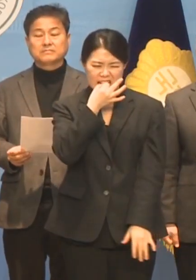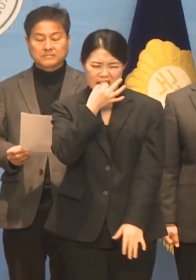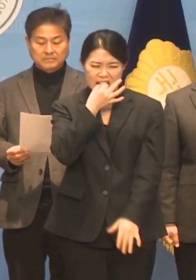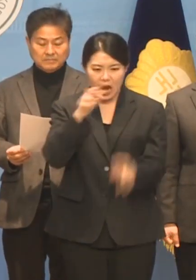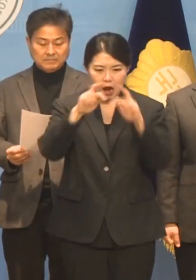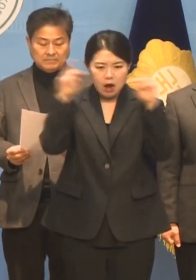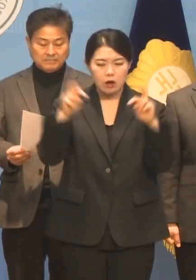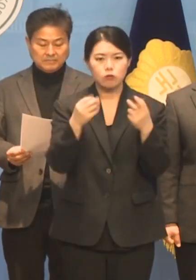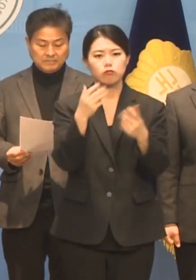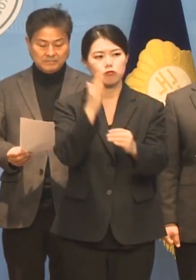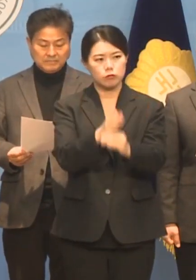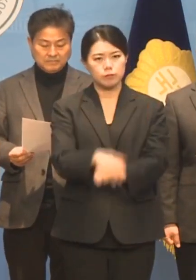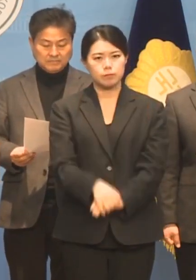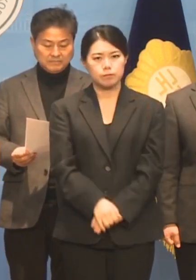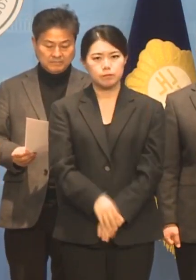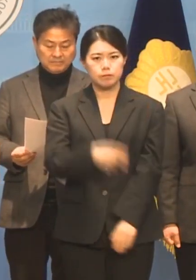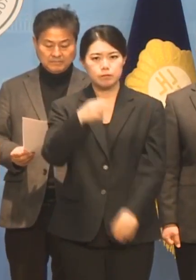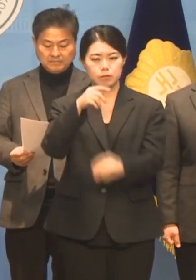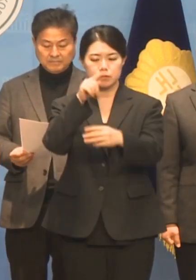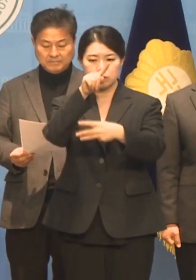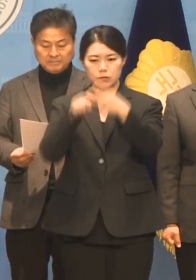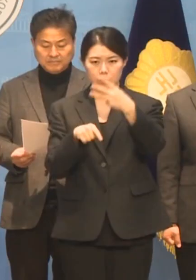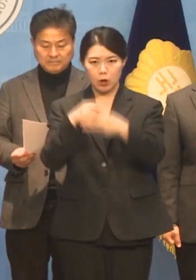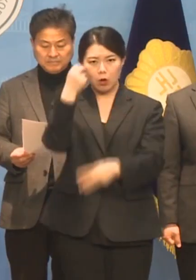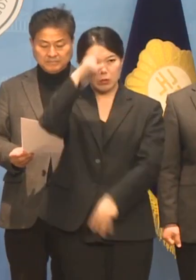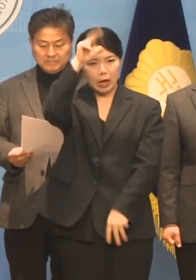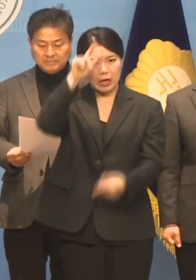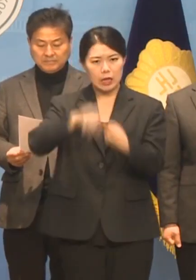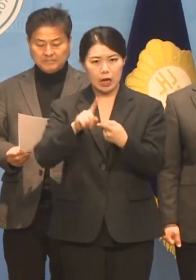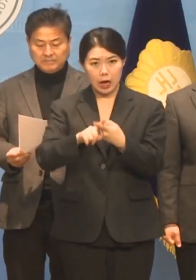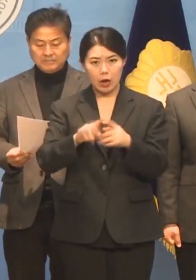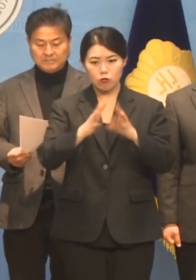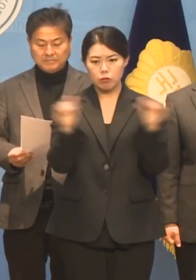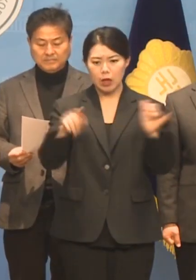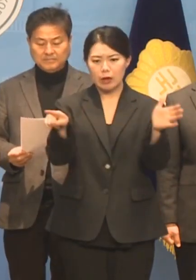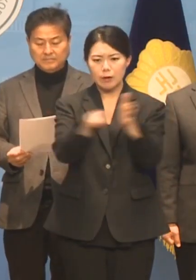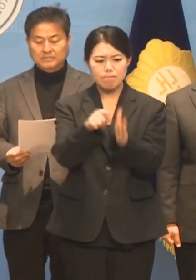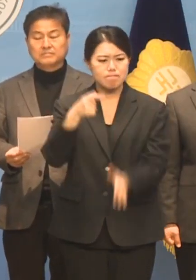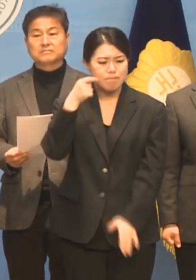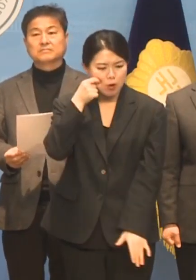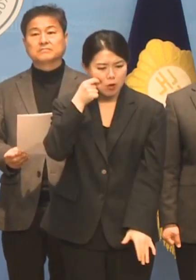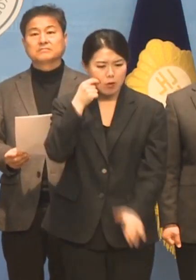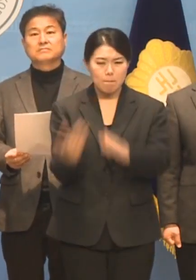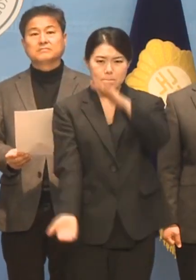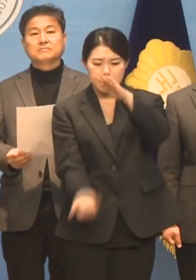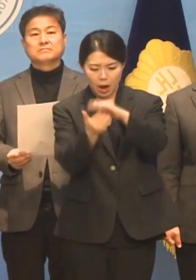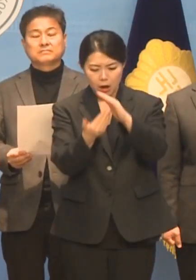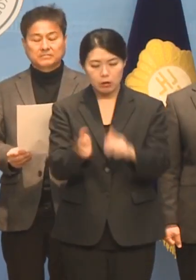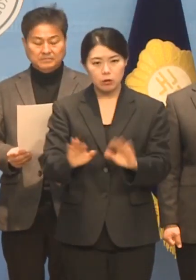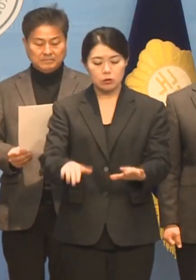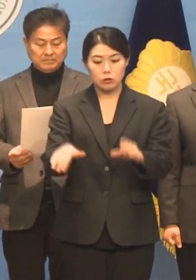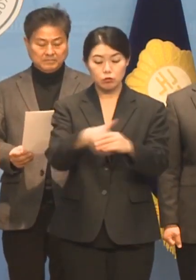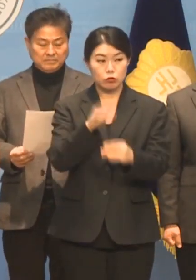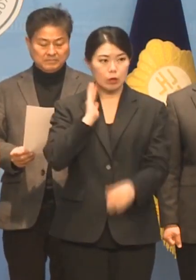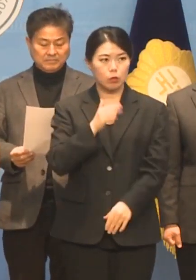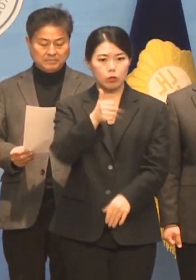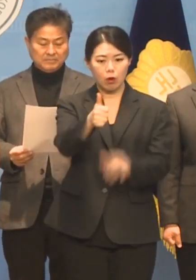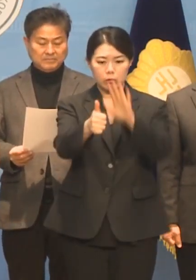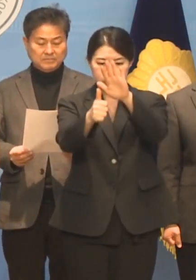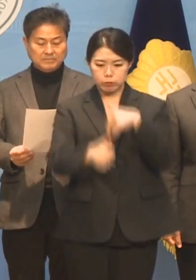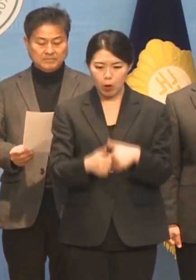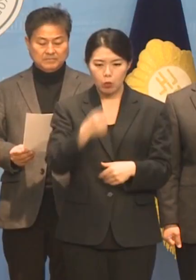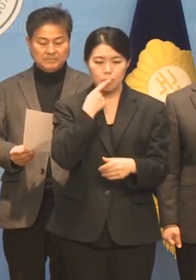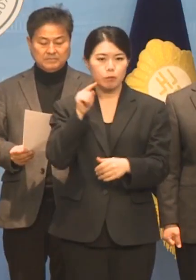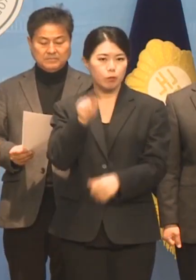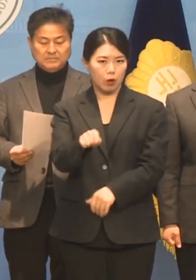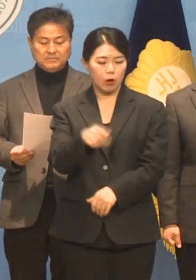드러내고 있습니다. 윤석열 검찰에 대한 국민의 불신이 극에 달한 상황임에도 문재인 전 대통령 소환조사